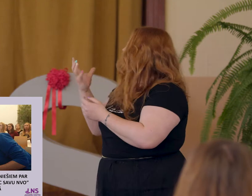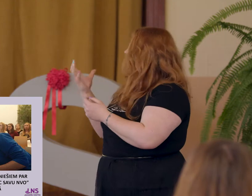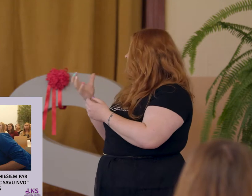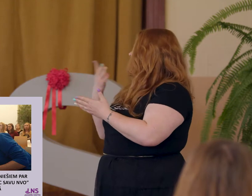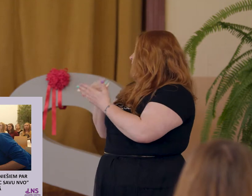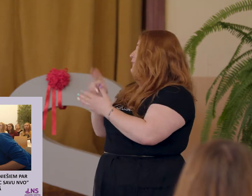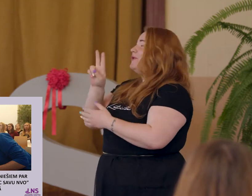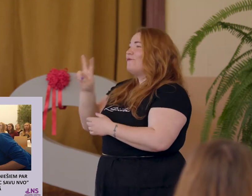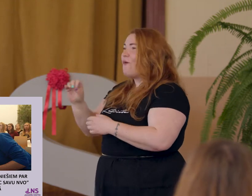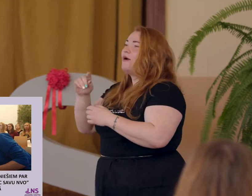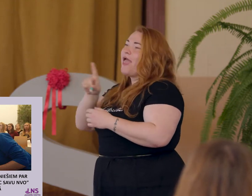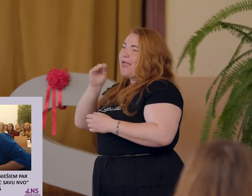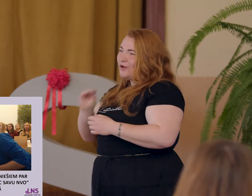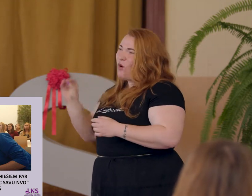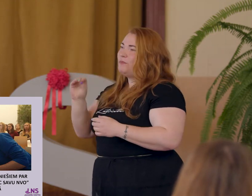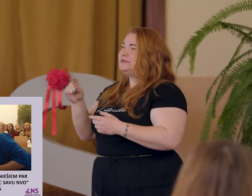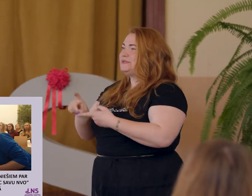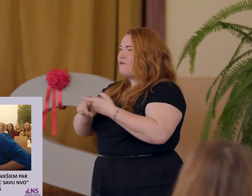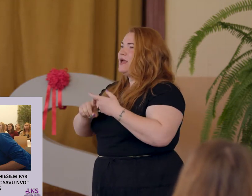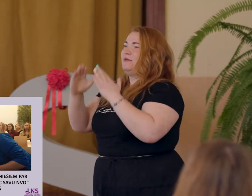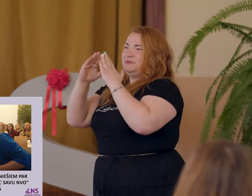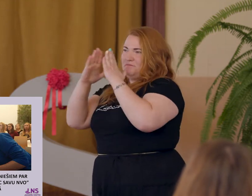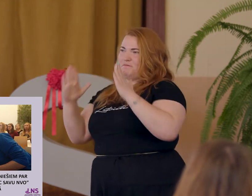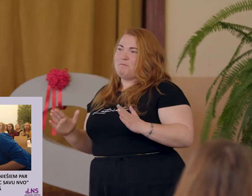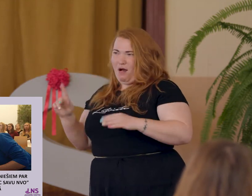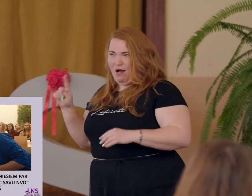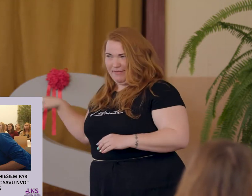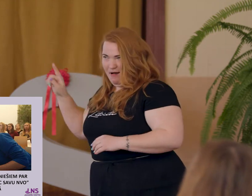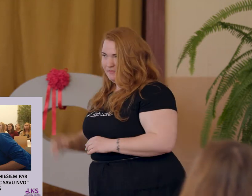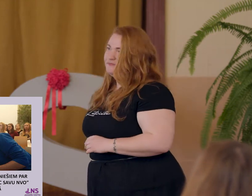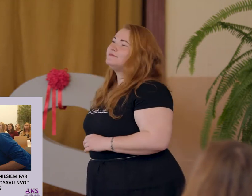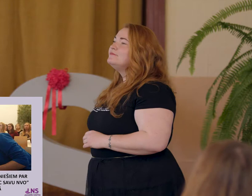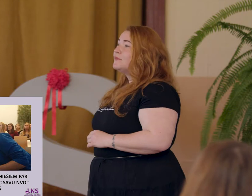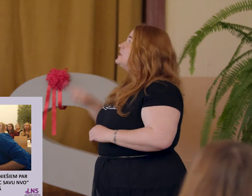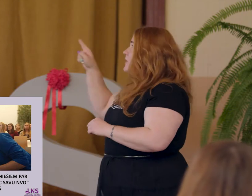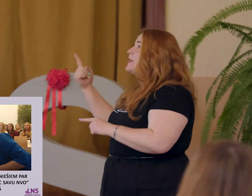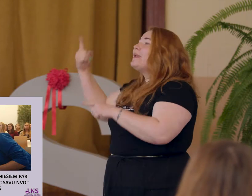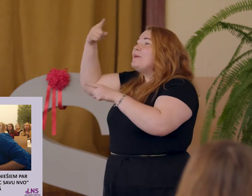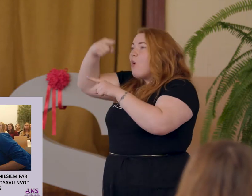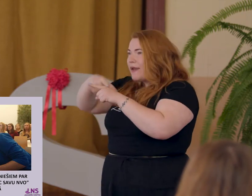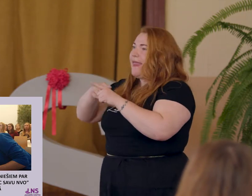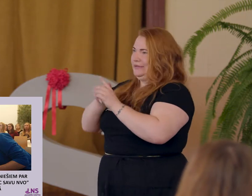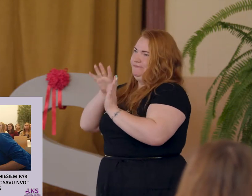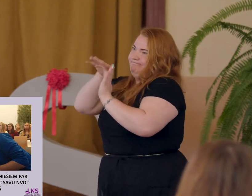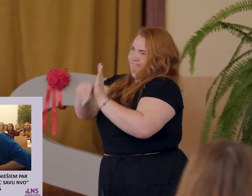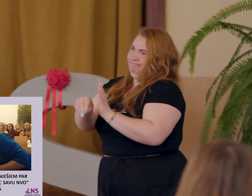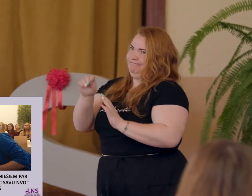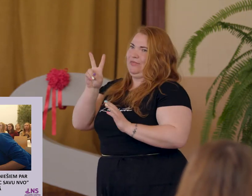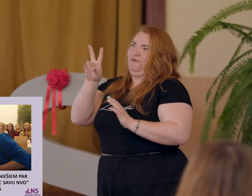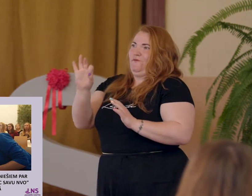Nāca un satiec savu nevalstisko organizāciju, un tas notika Eiropas Savienības mājā. Tas bija pirmo reizi,